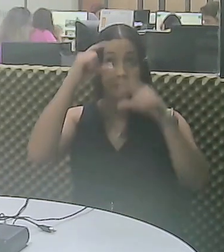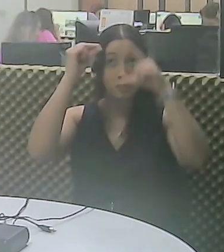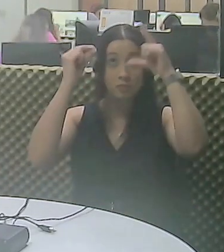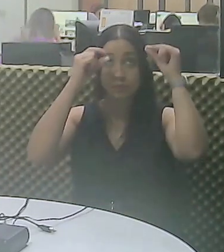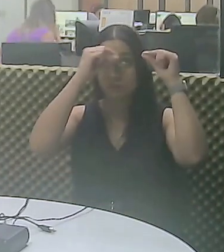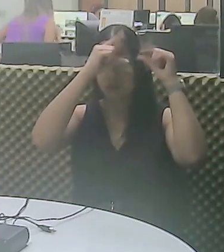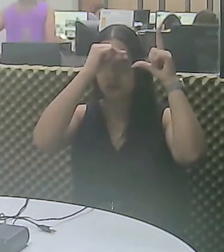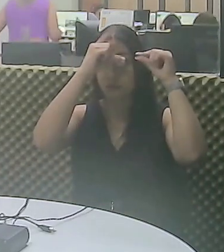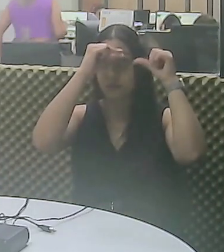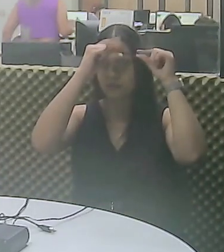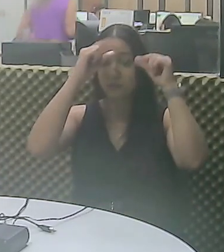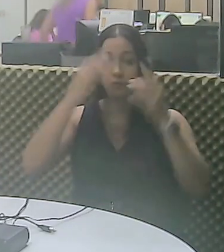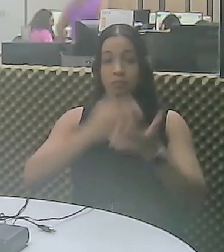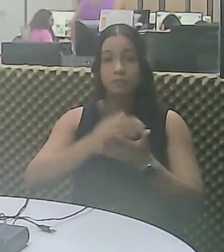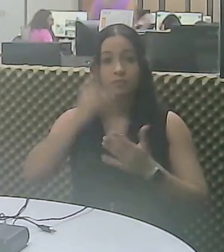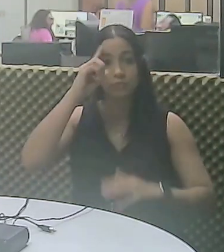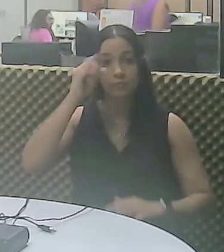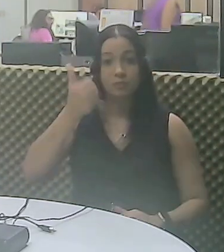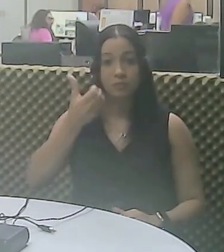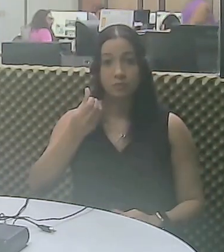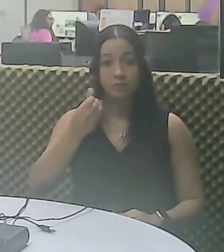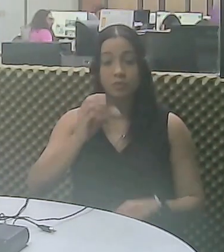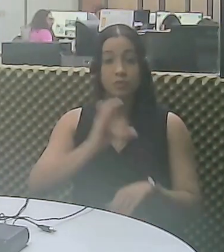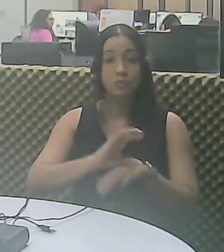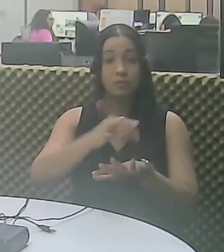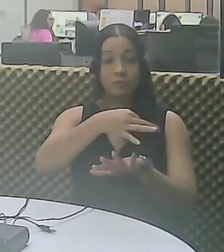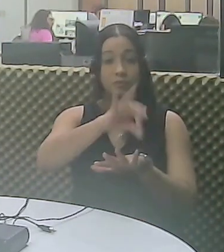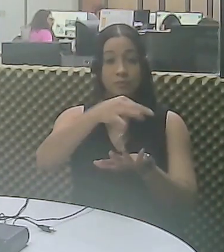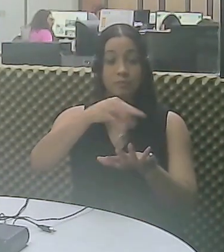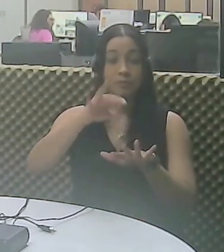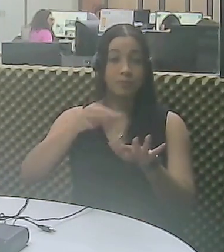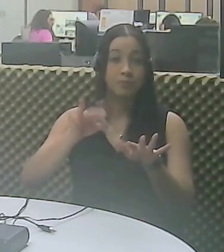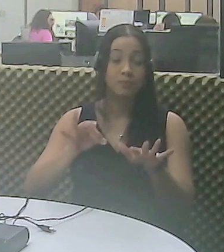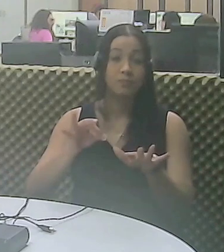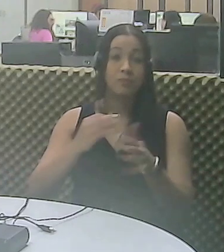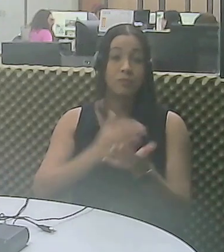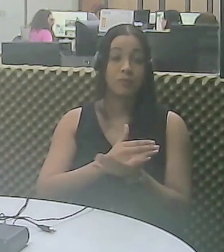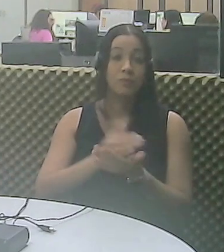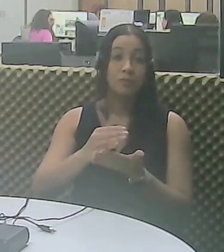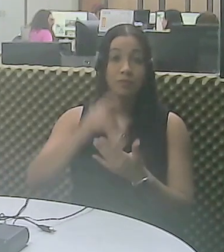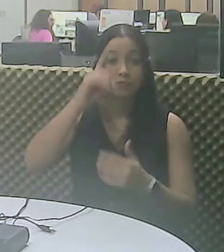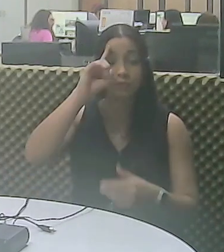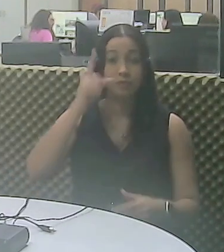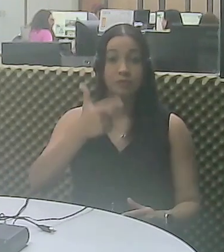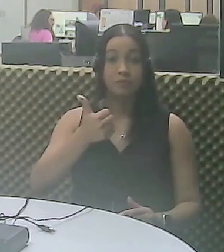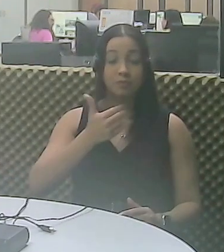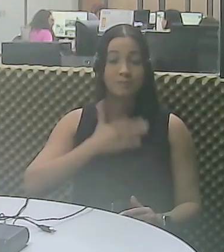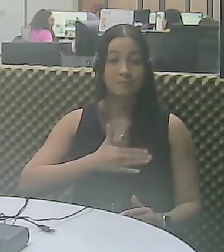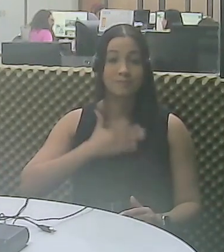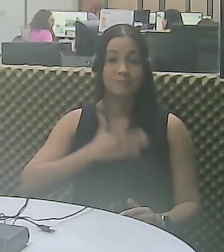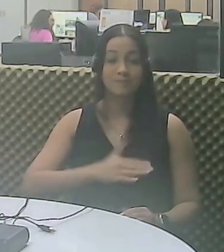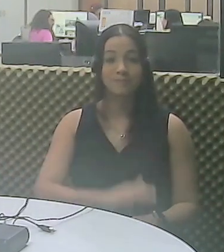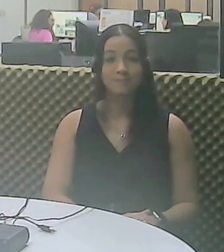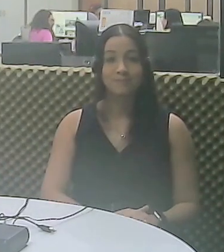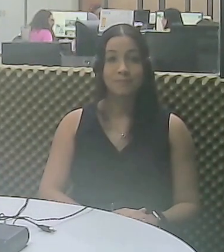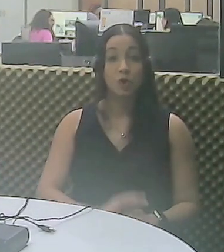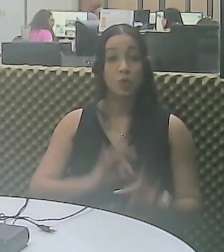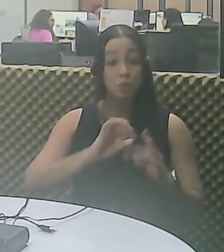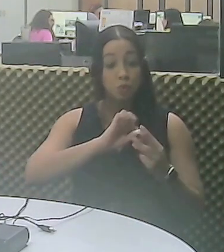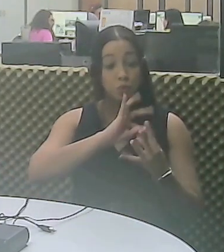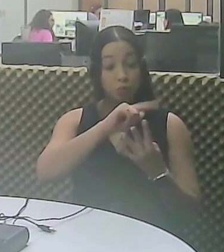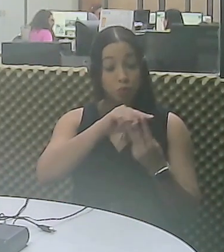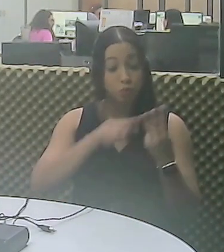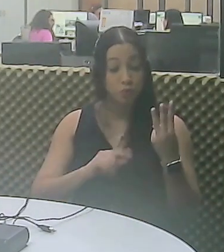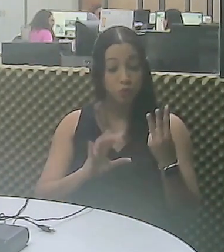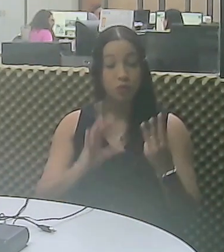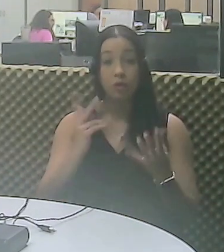linha começará no dia 16. Já o curso de manicure e pedicure terá início no dia 21 de agosto. Todos os cursos ocorrerão